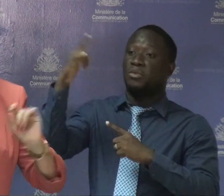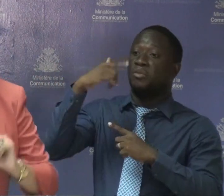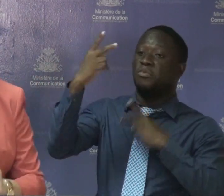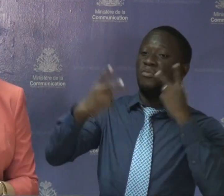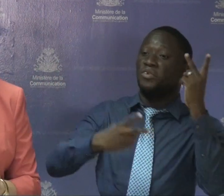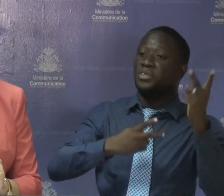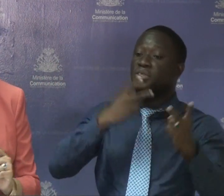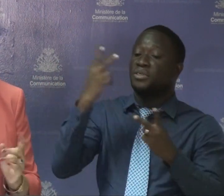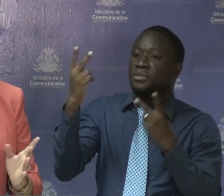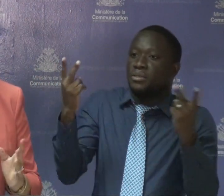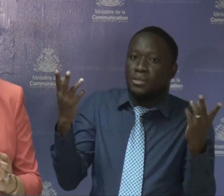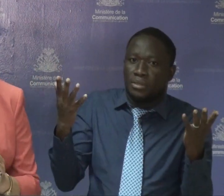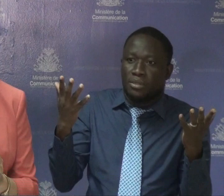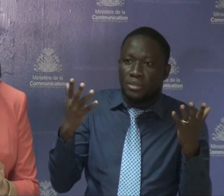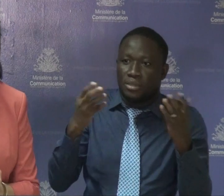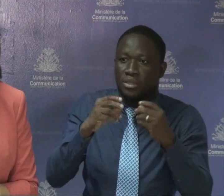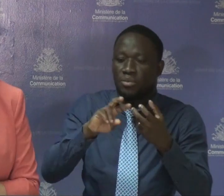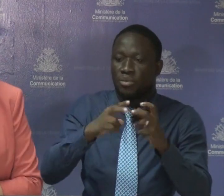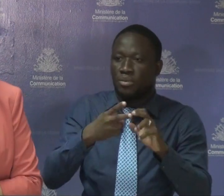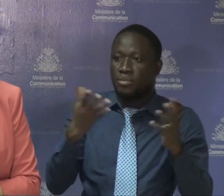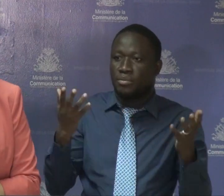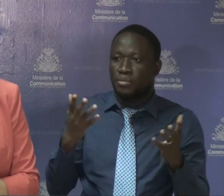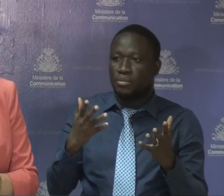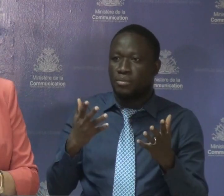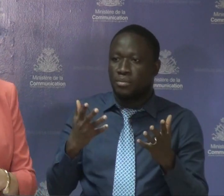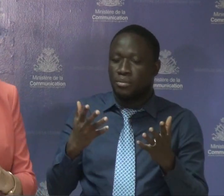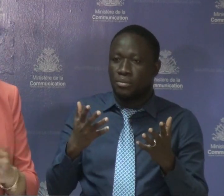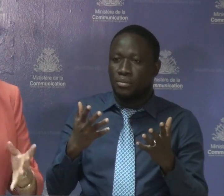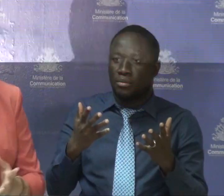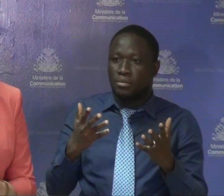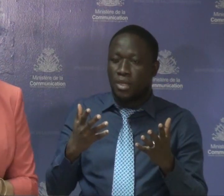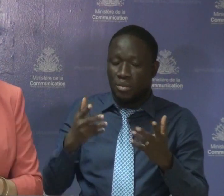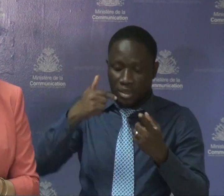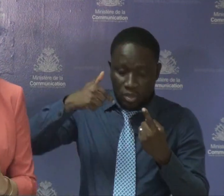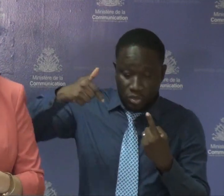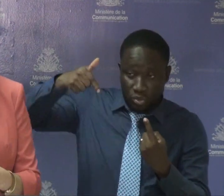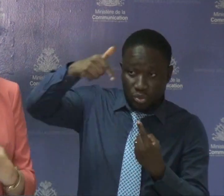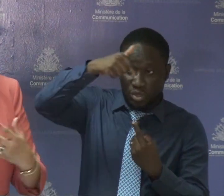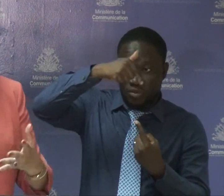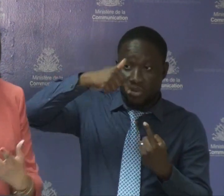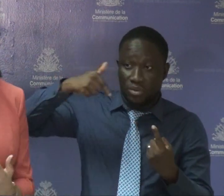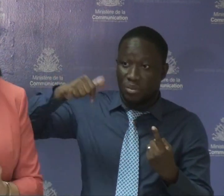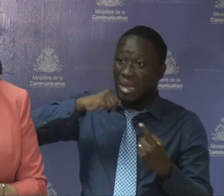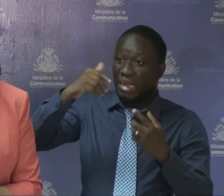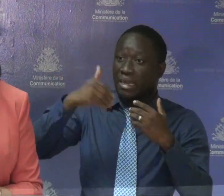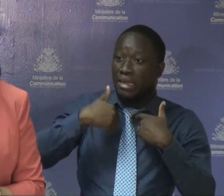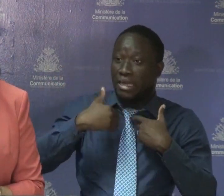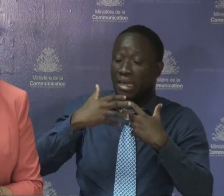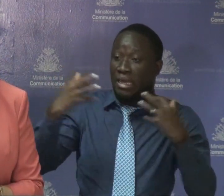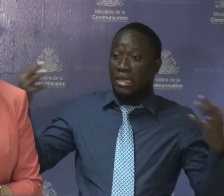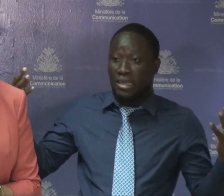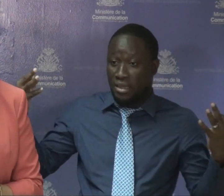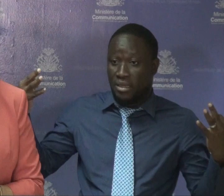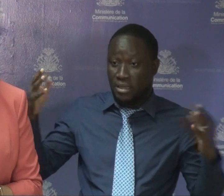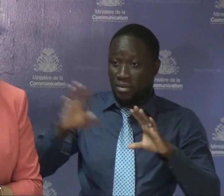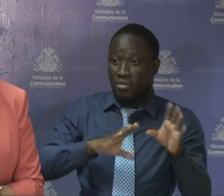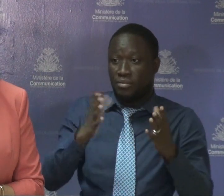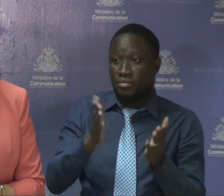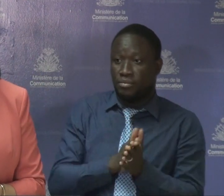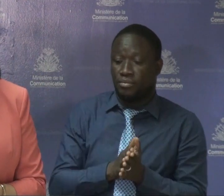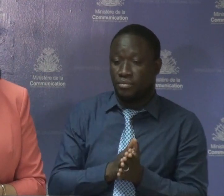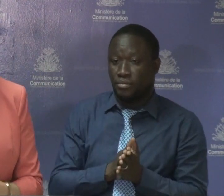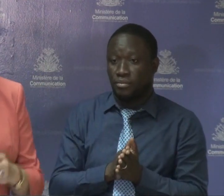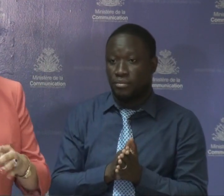visiter, allons dire, et Groenland, qu'on va parler. Et puis, au niveau environnement Groenland, pas qu'il y a rien qui est aménagé au niveau de Groenland,